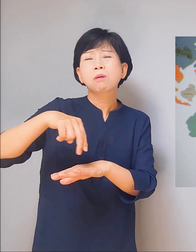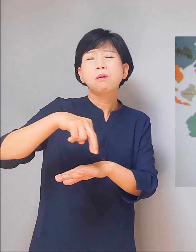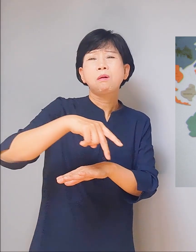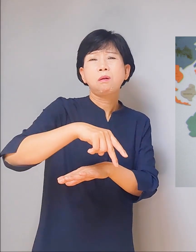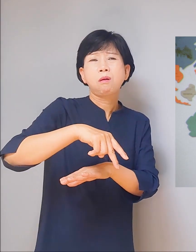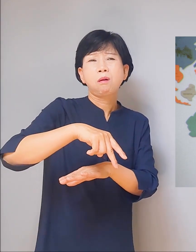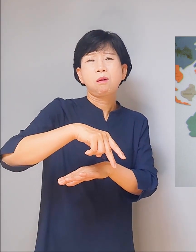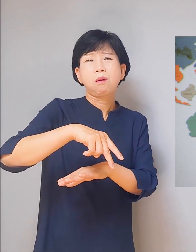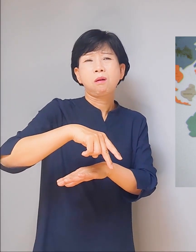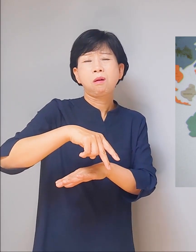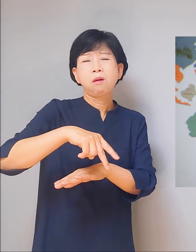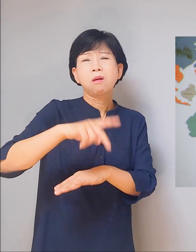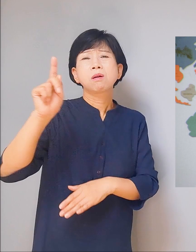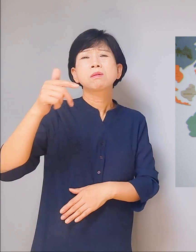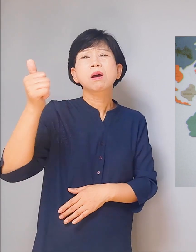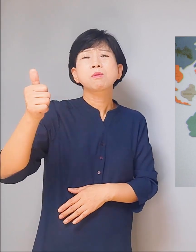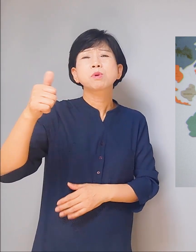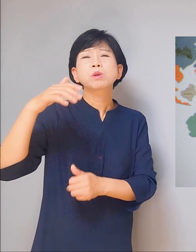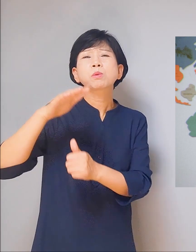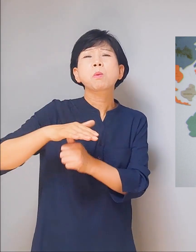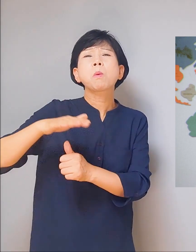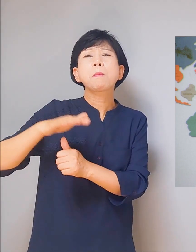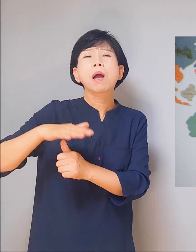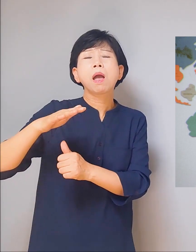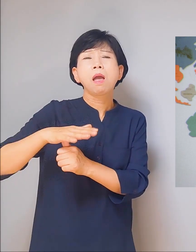그런데 그 거리를 누가 갑니까?